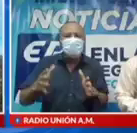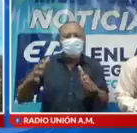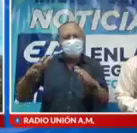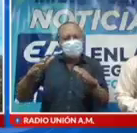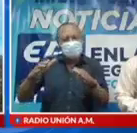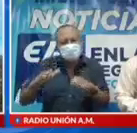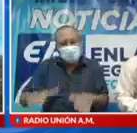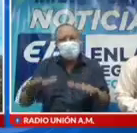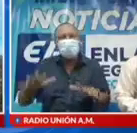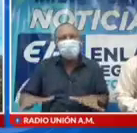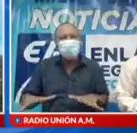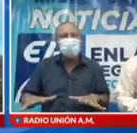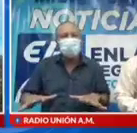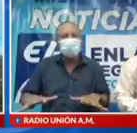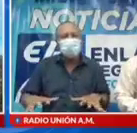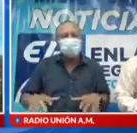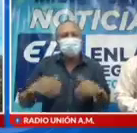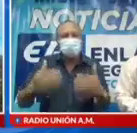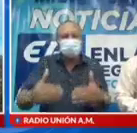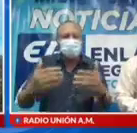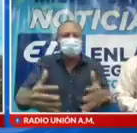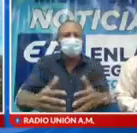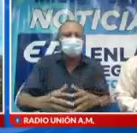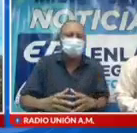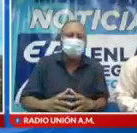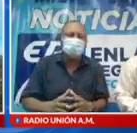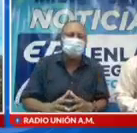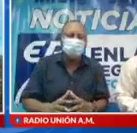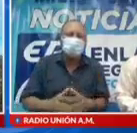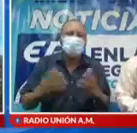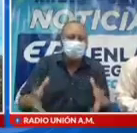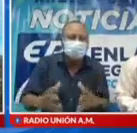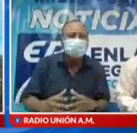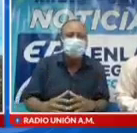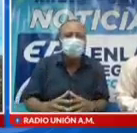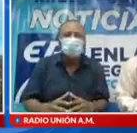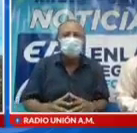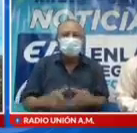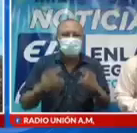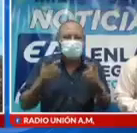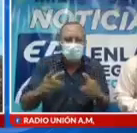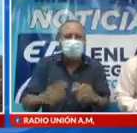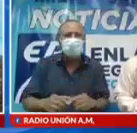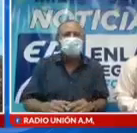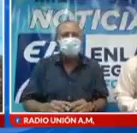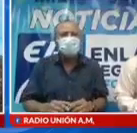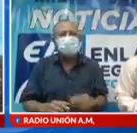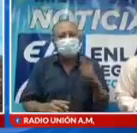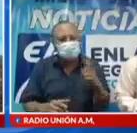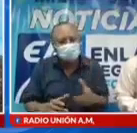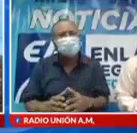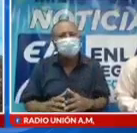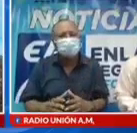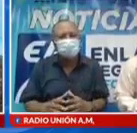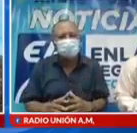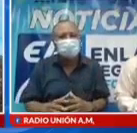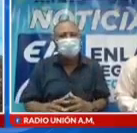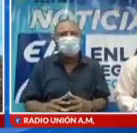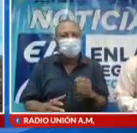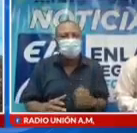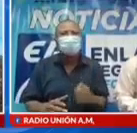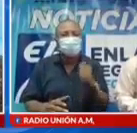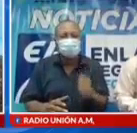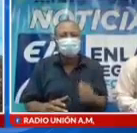trabajo baja un nivel de su poder adquisitivo, pero come. Y el que no tiene